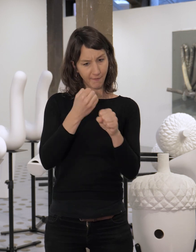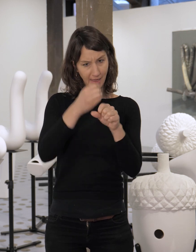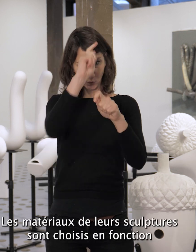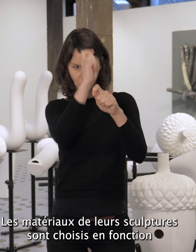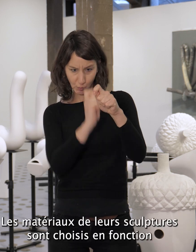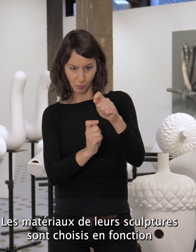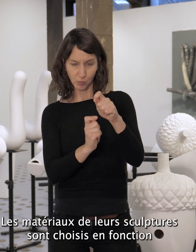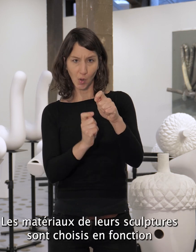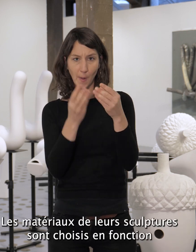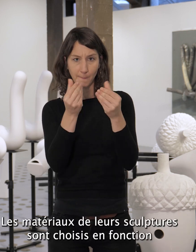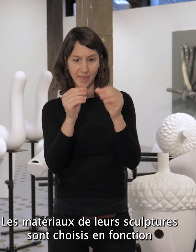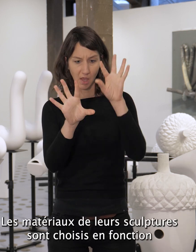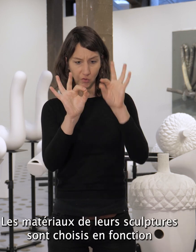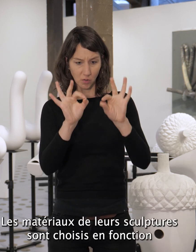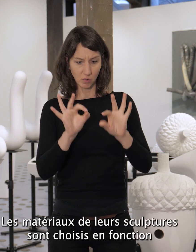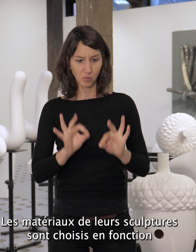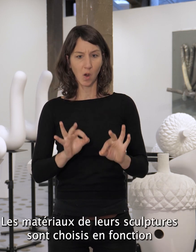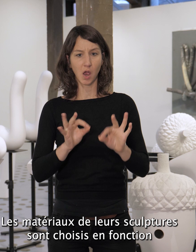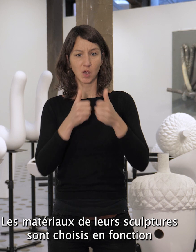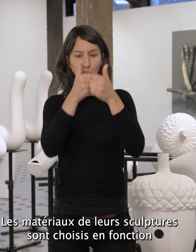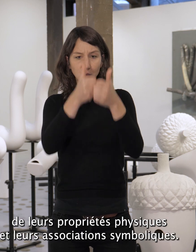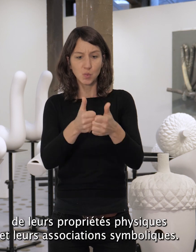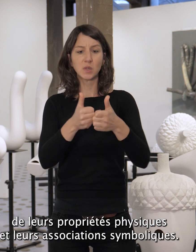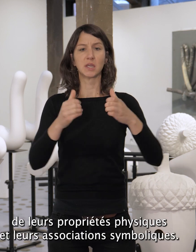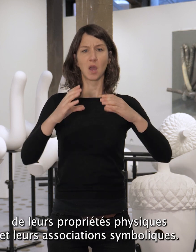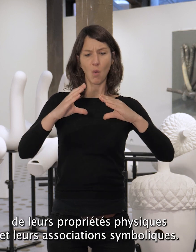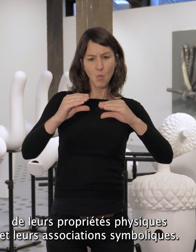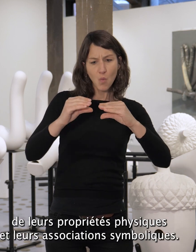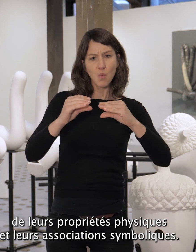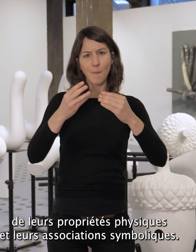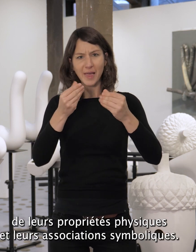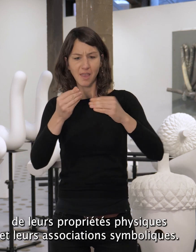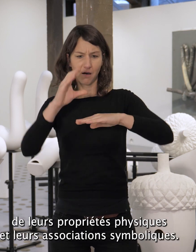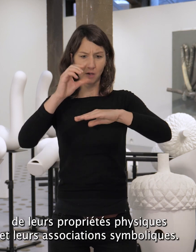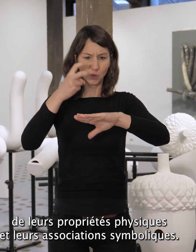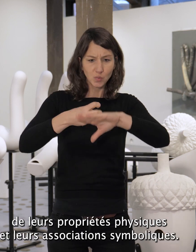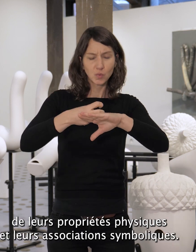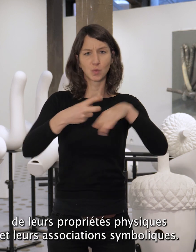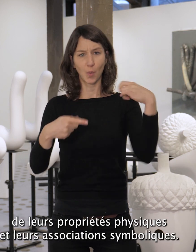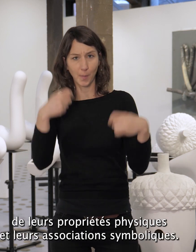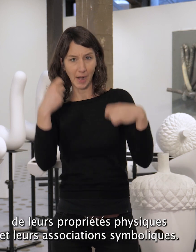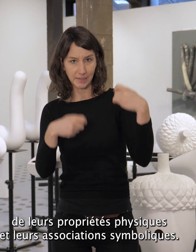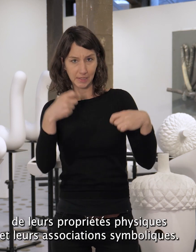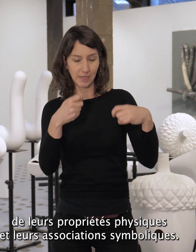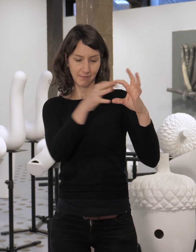Les matériaux de leur sculpture sont choisis en fonction de leurs propriétés physiques et leur association symbolique.